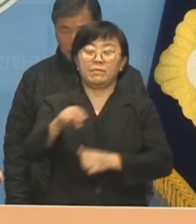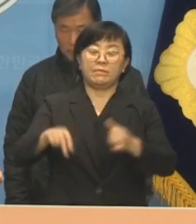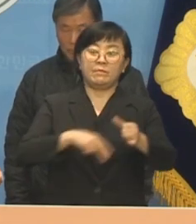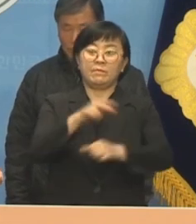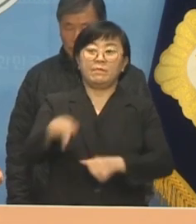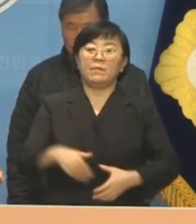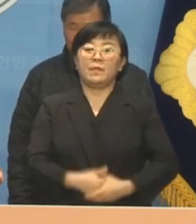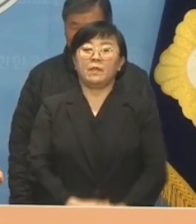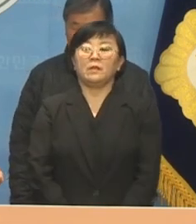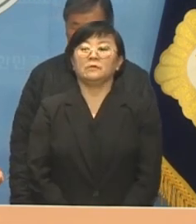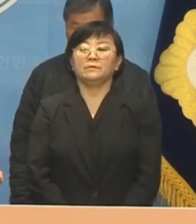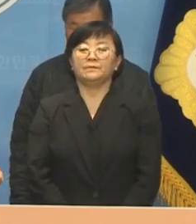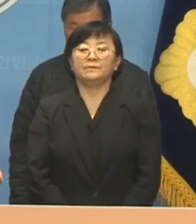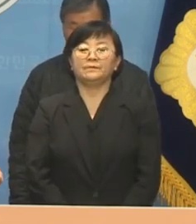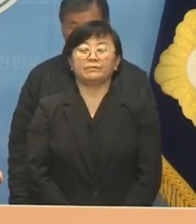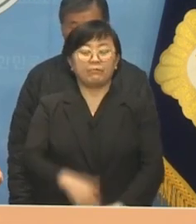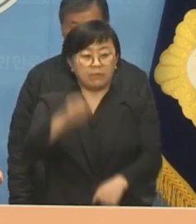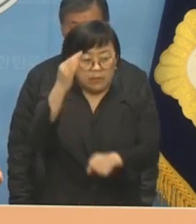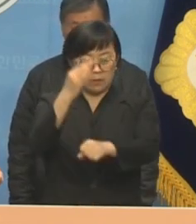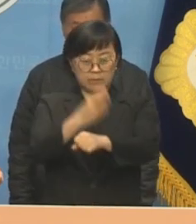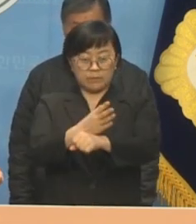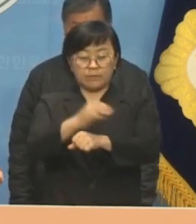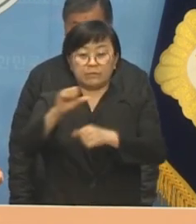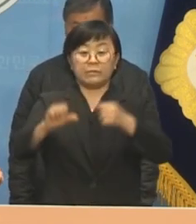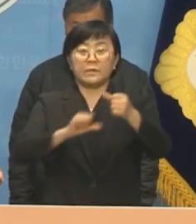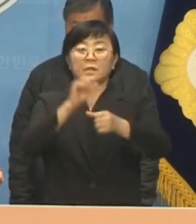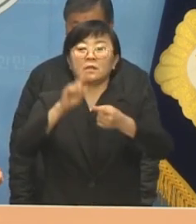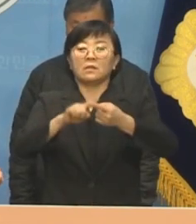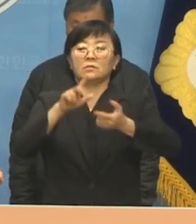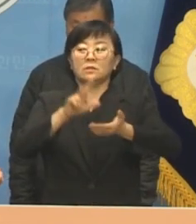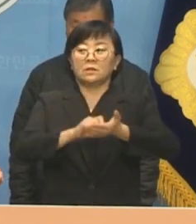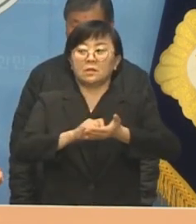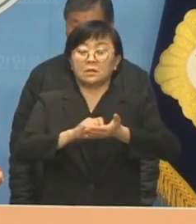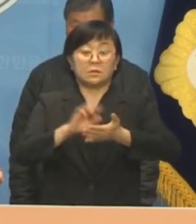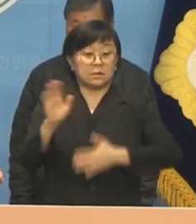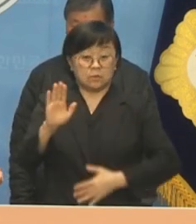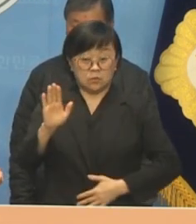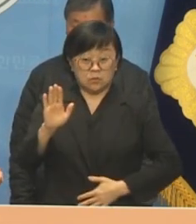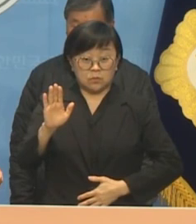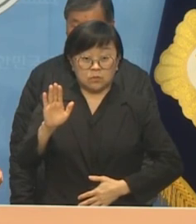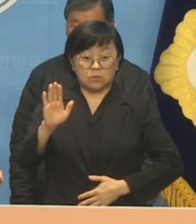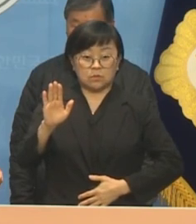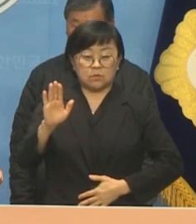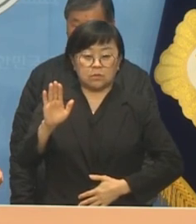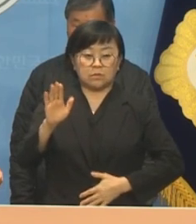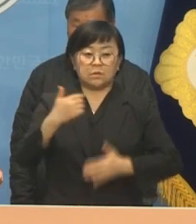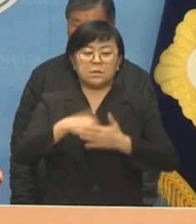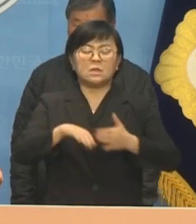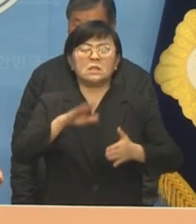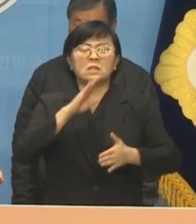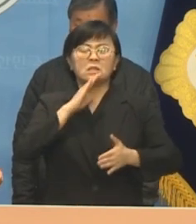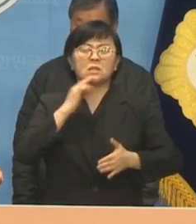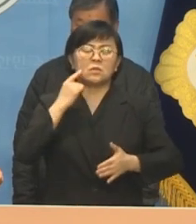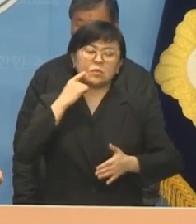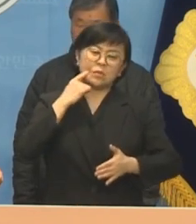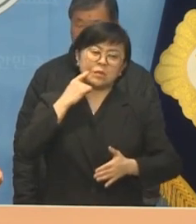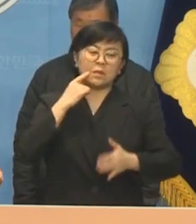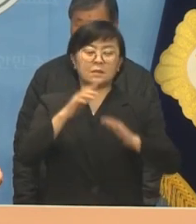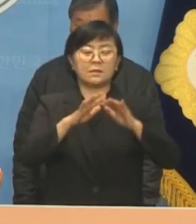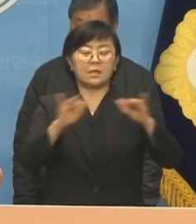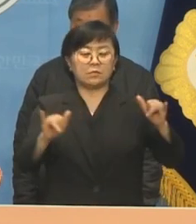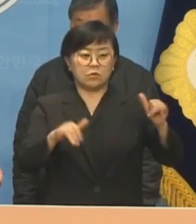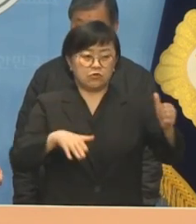상황입니다. 이는 단순히 환경에 대한 문제일 뿐만이 아니라 대량 살상무기,